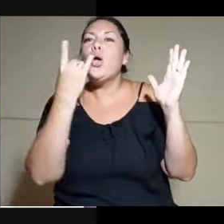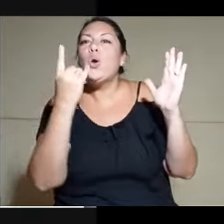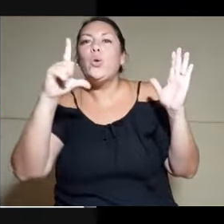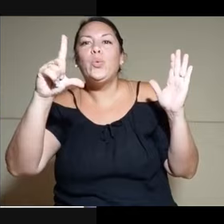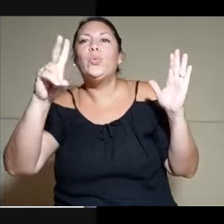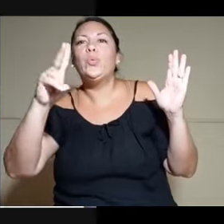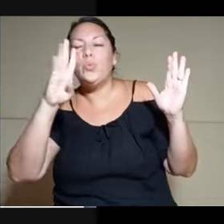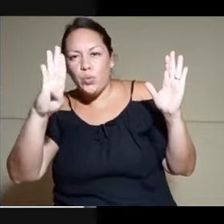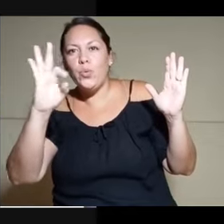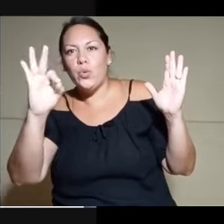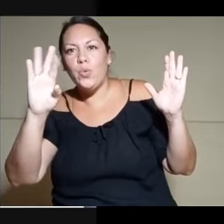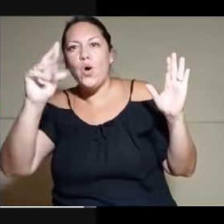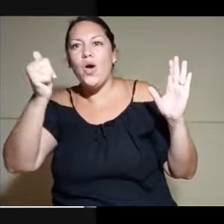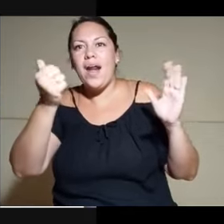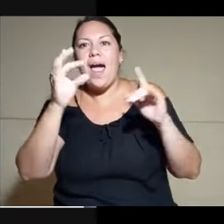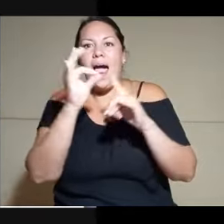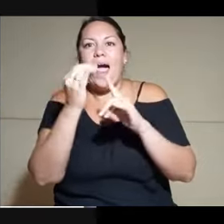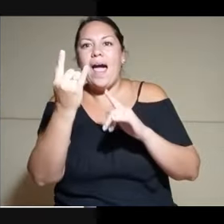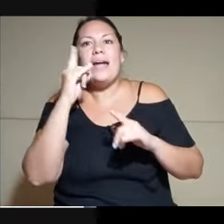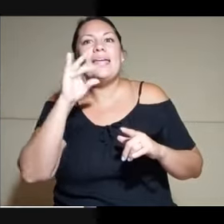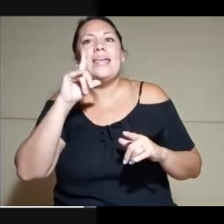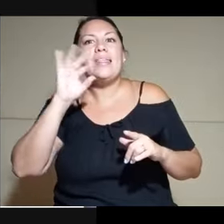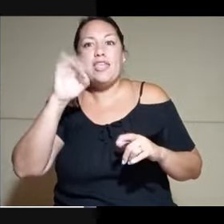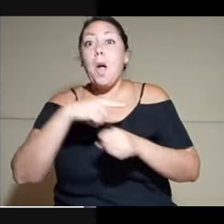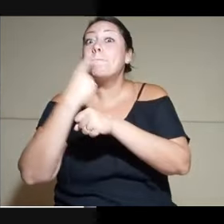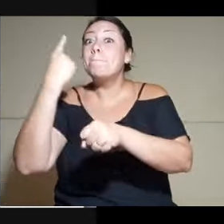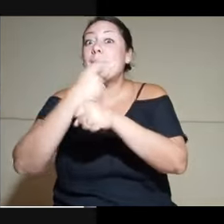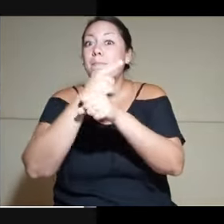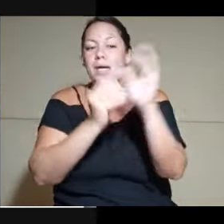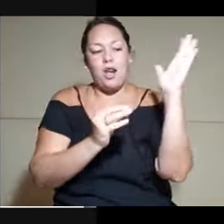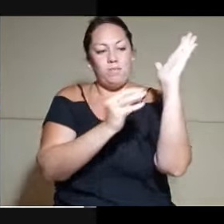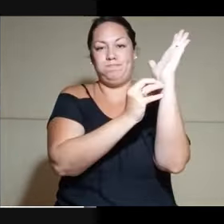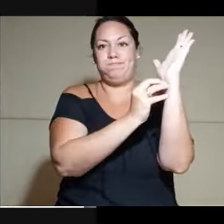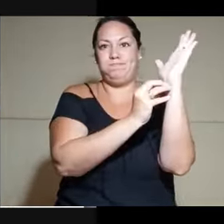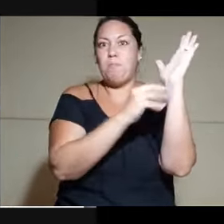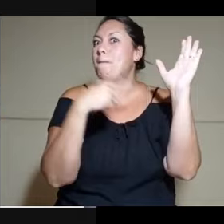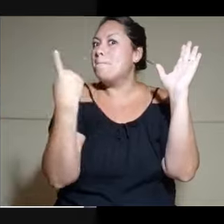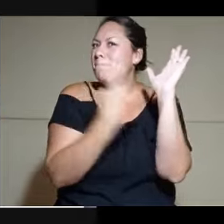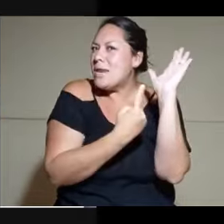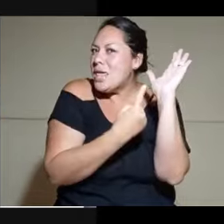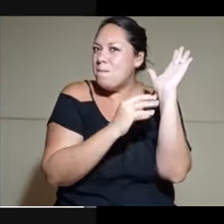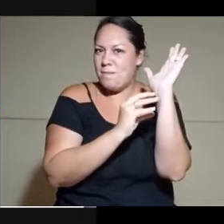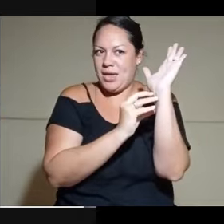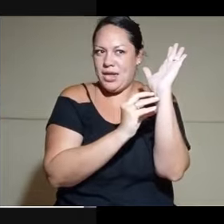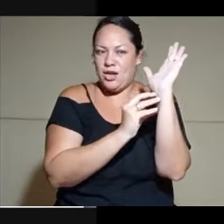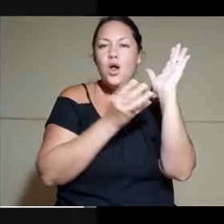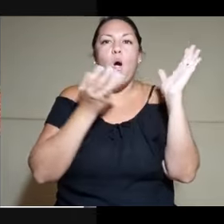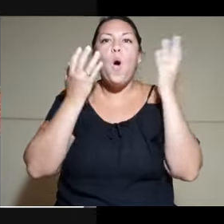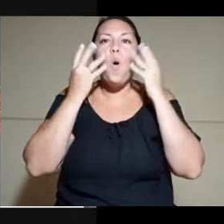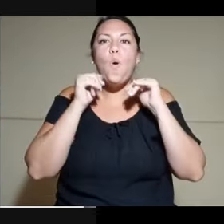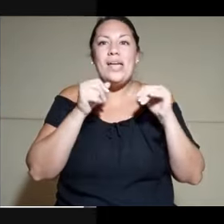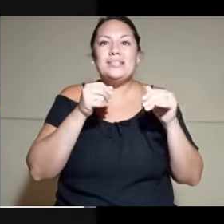cráneo? El bulbo raquídeo. El bulbo. El bulbo raquídeo. El bulbo La raquídeo. médula